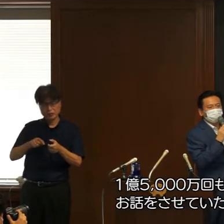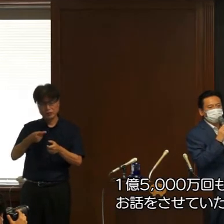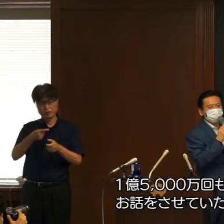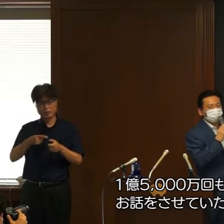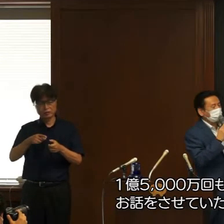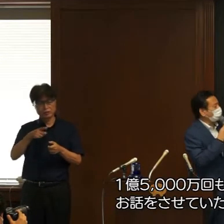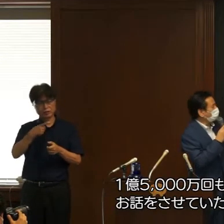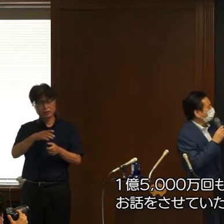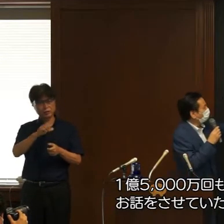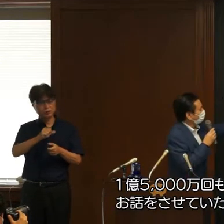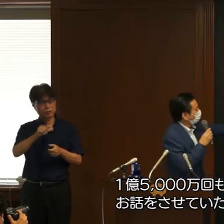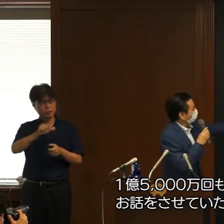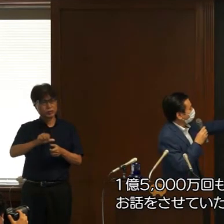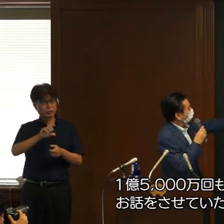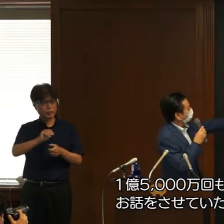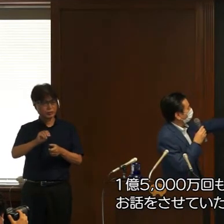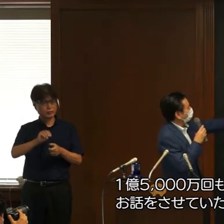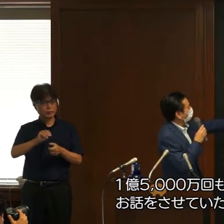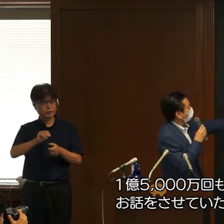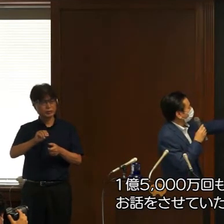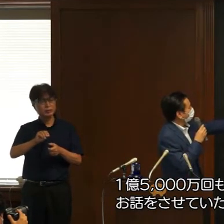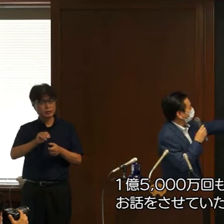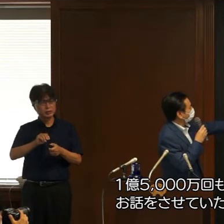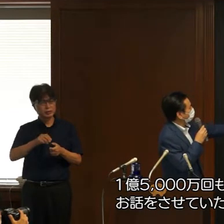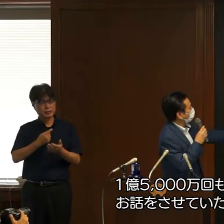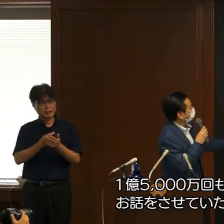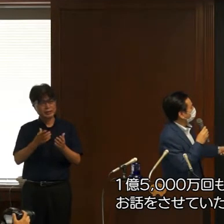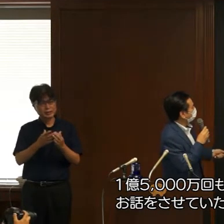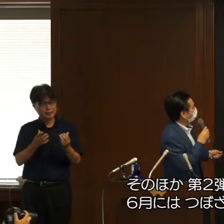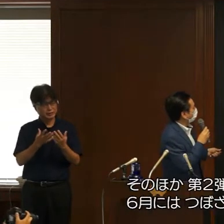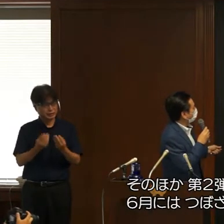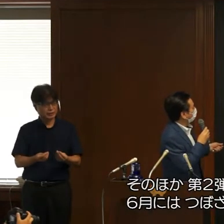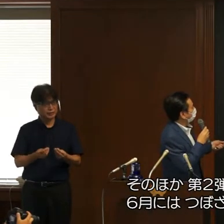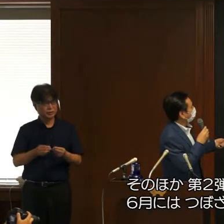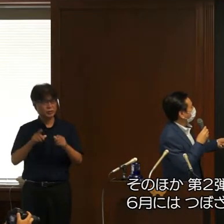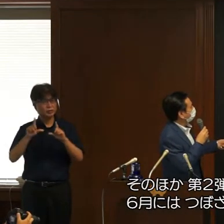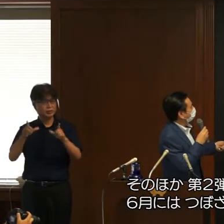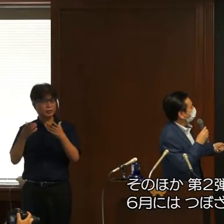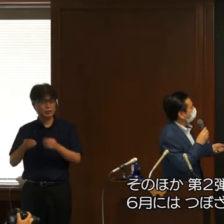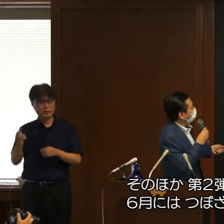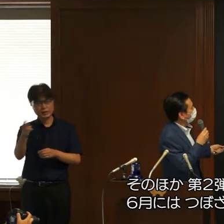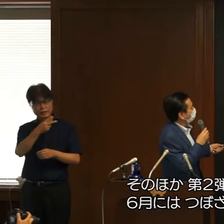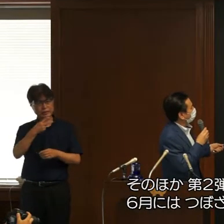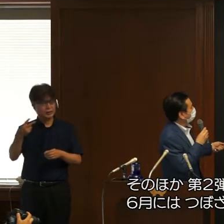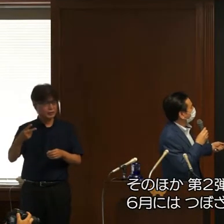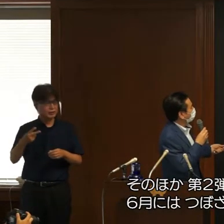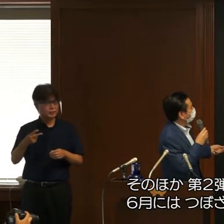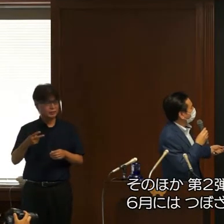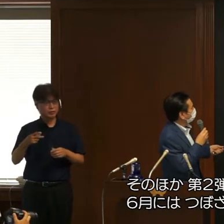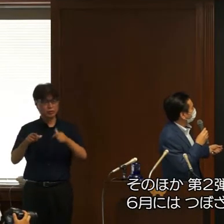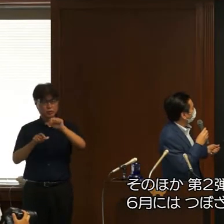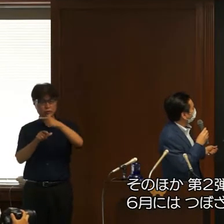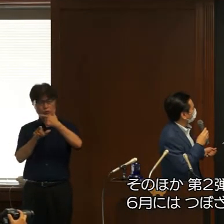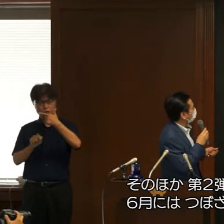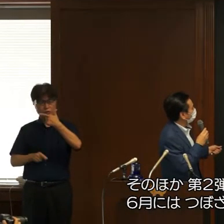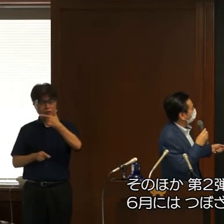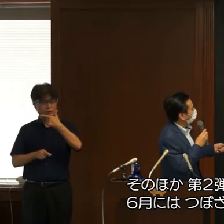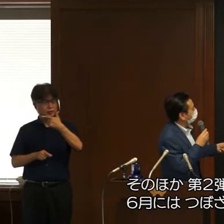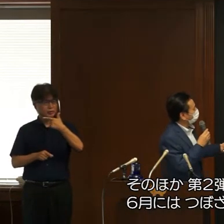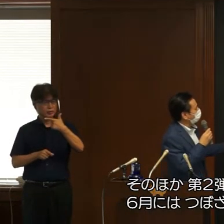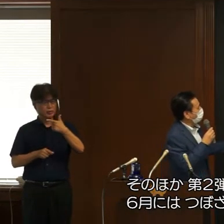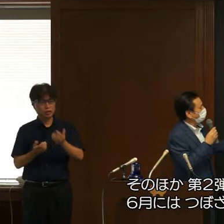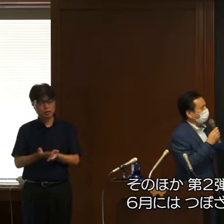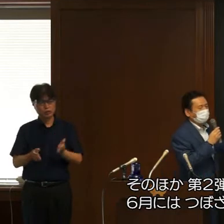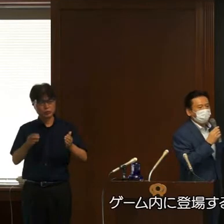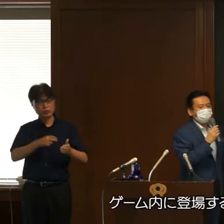う収容されたということをお話をさせていただきました。その他第2弾として、6月にはツボ侍